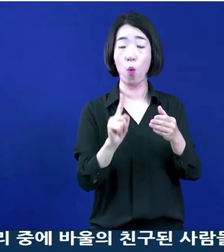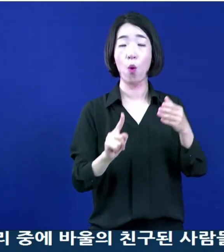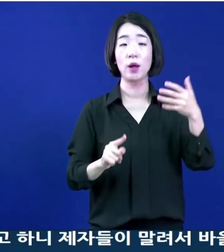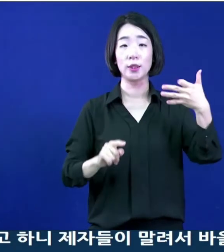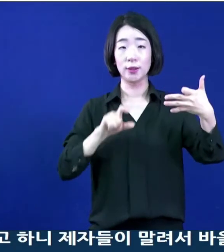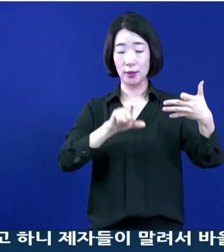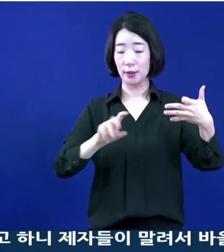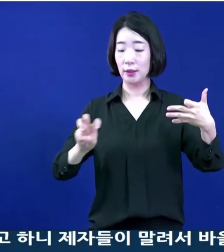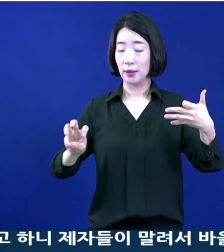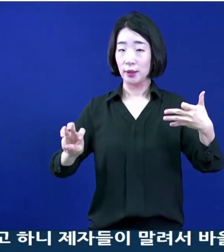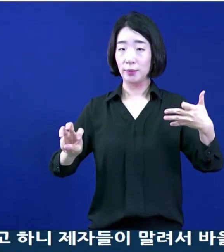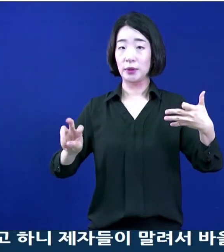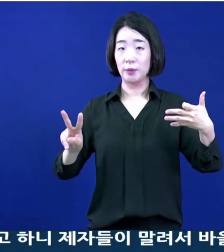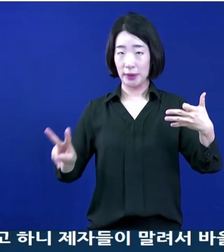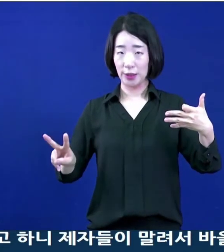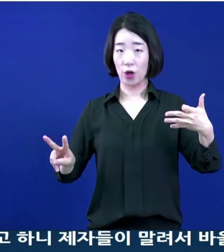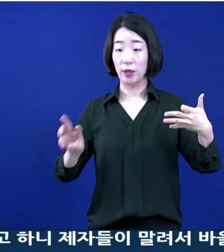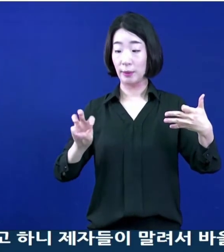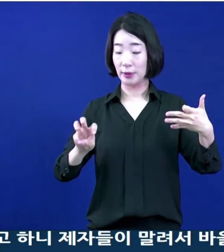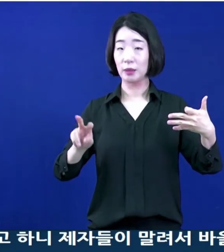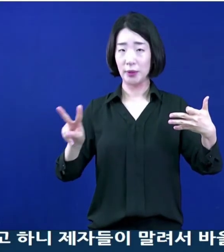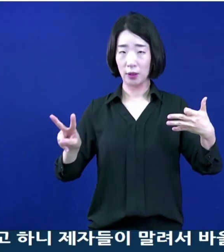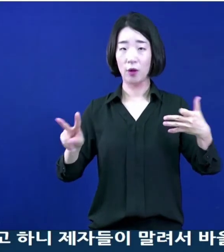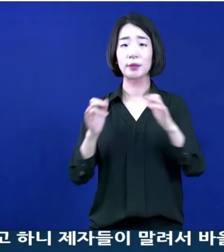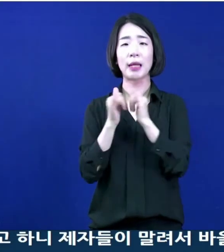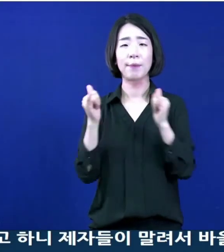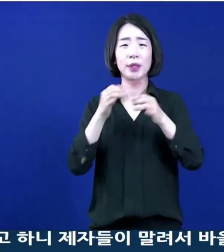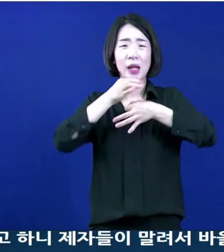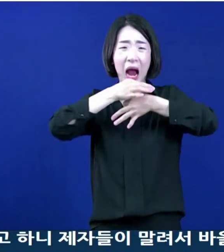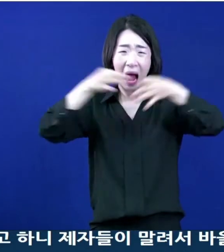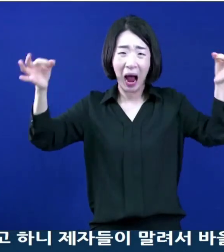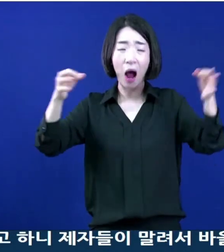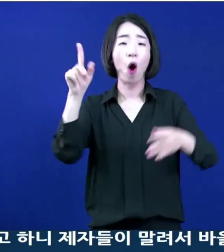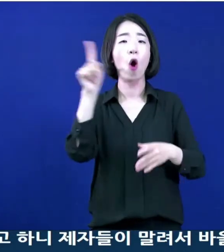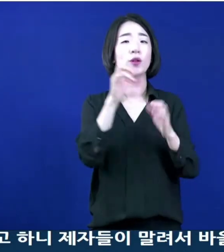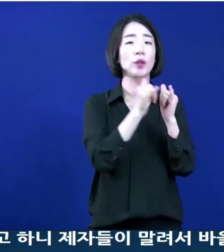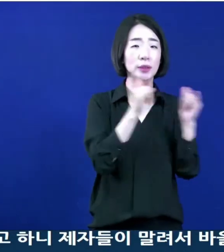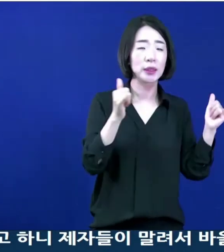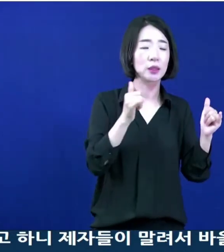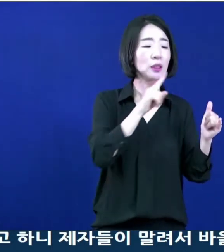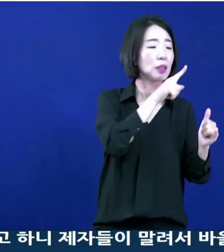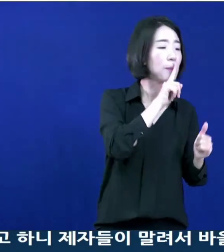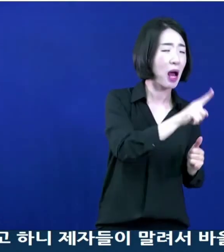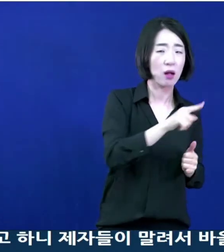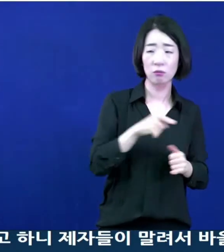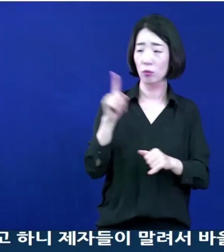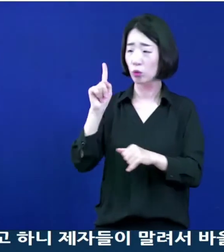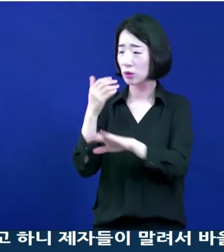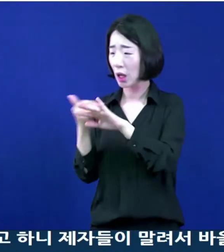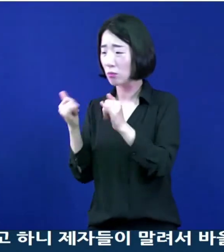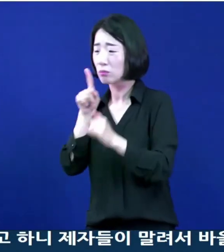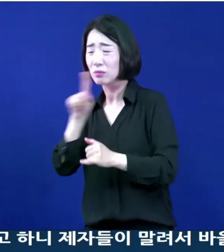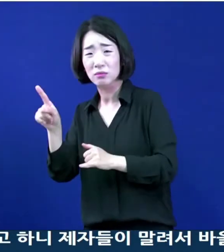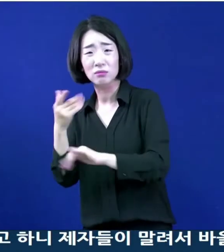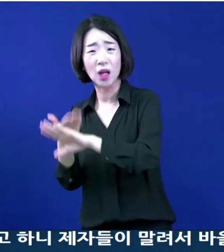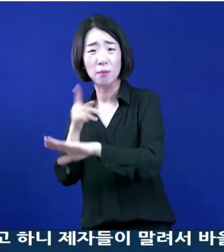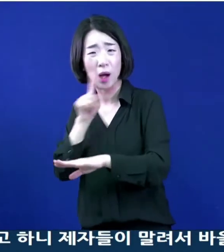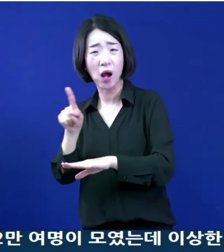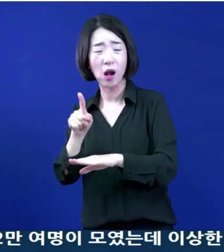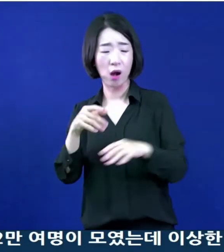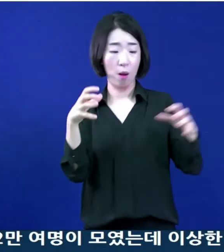읽겠습니다. 시작. 사람들이 외쳐 어떤 이는 이 말을 어떤 이는 저런 말을 하니